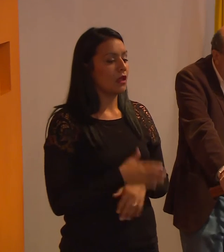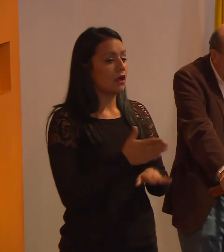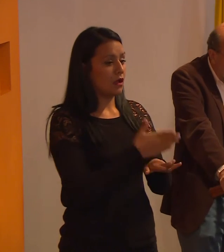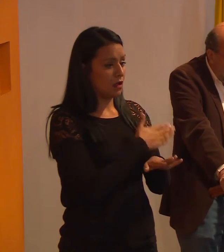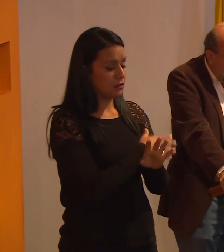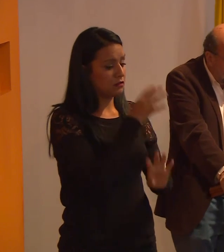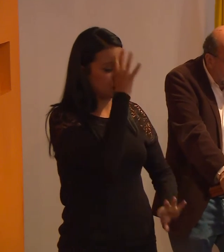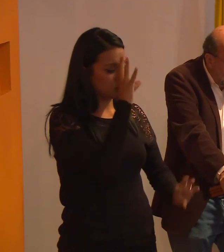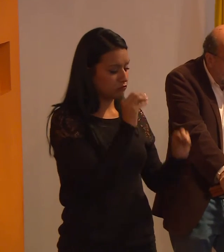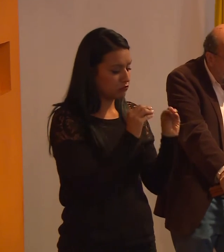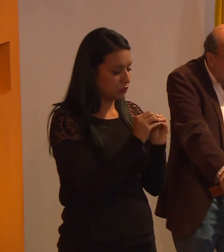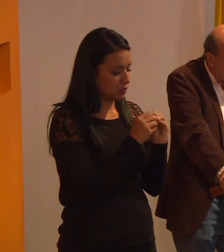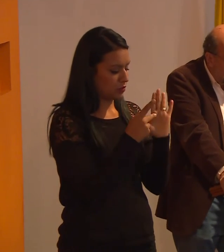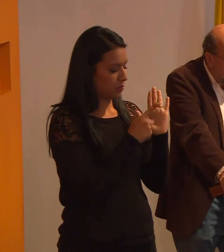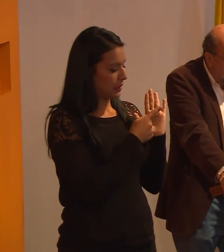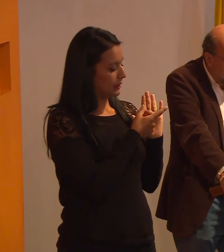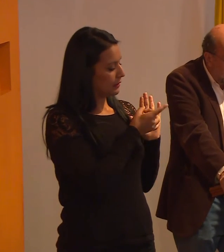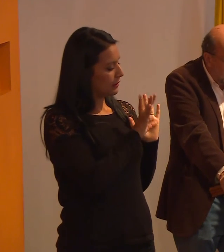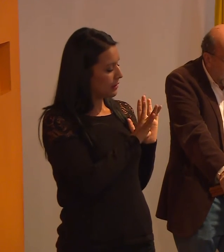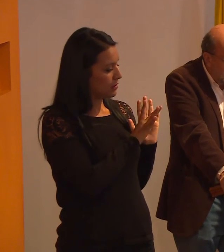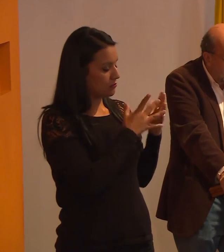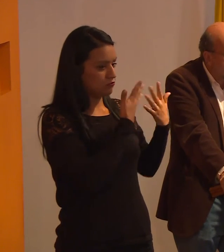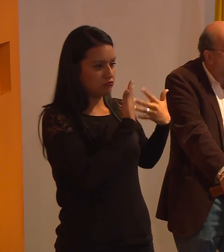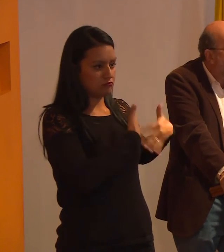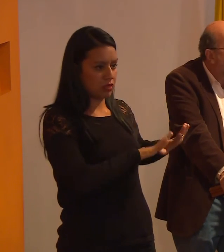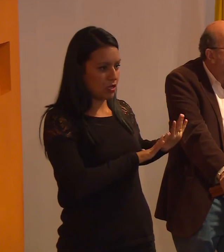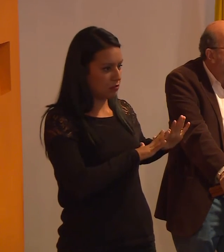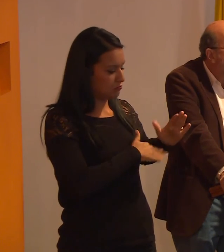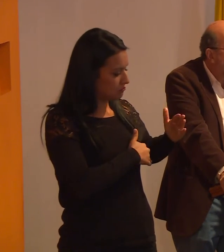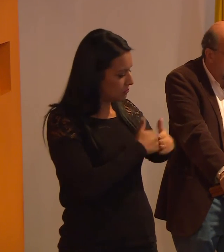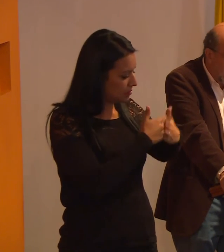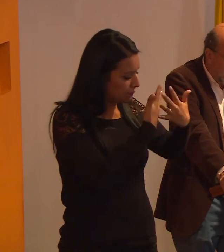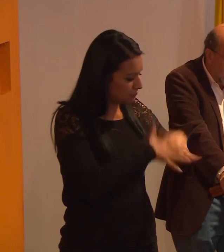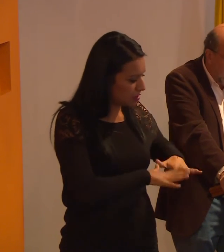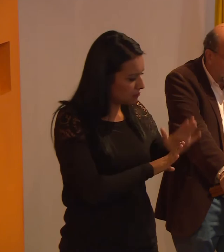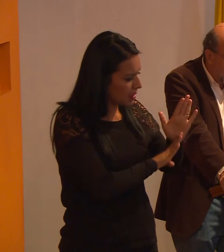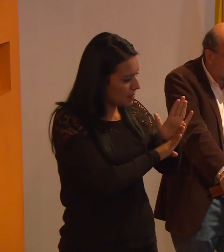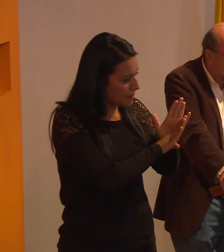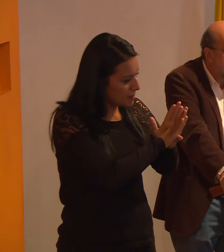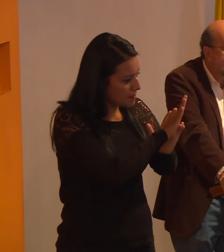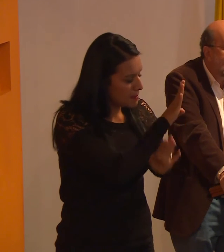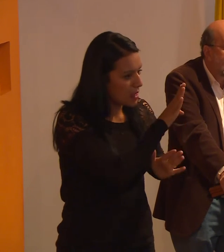Logramos terminar 2015 con importantes avances en materia presupuestal.